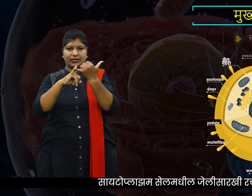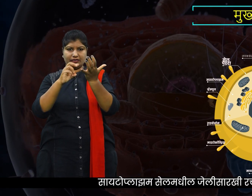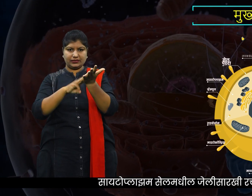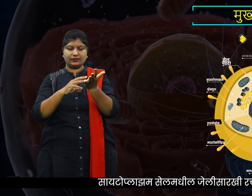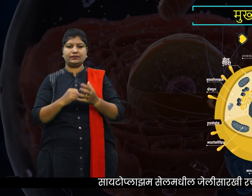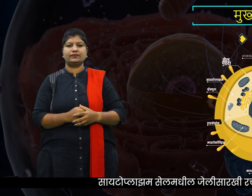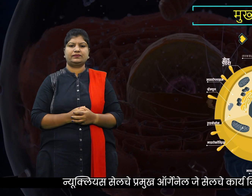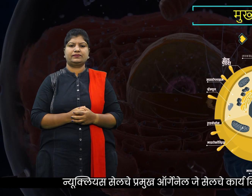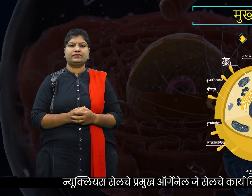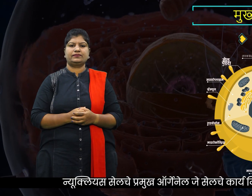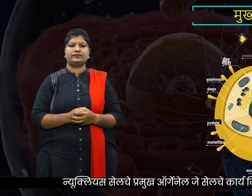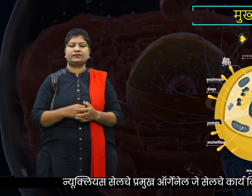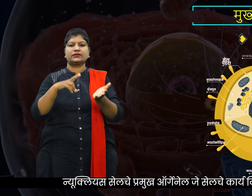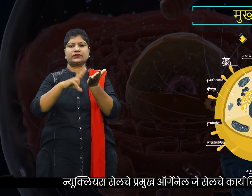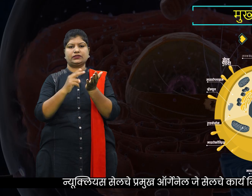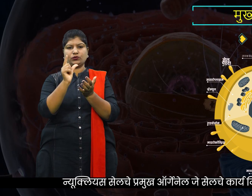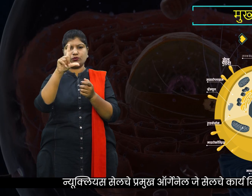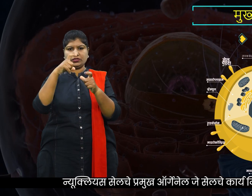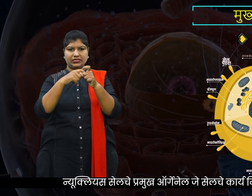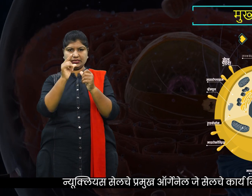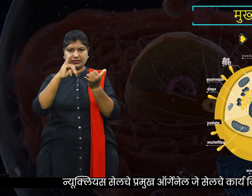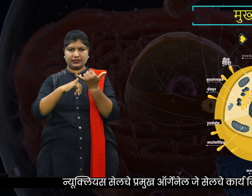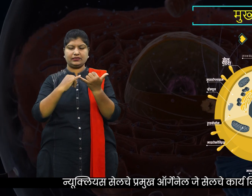रचना. न्यूक्लियस,